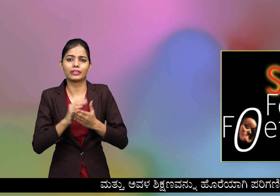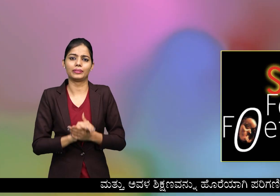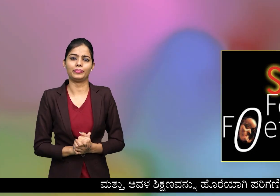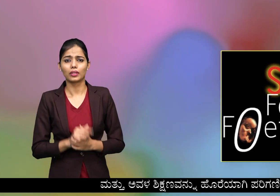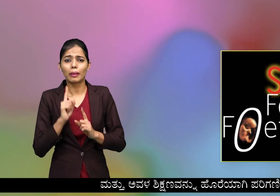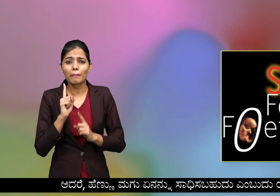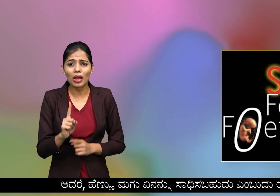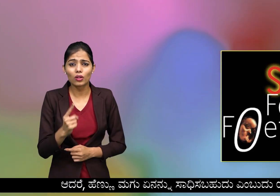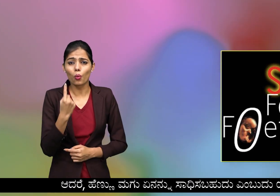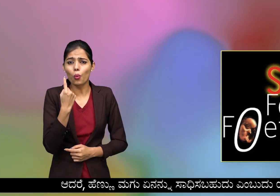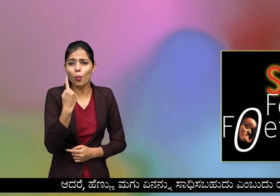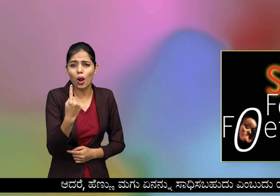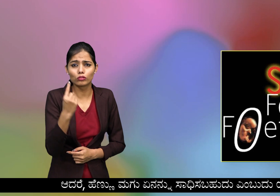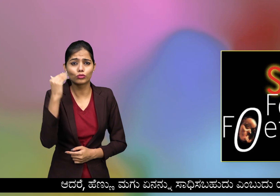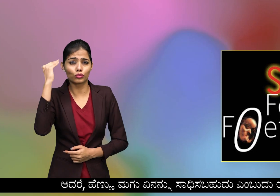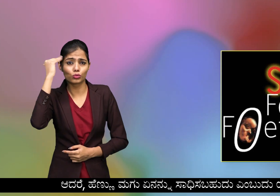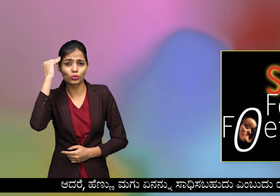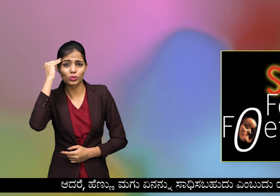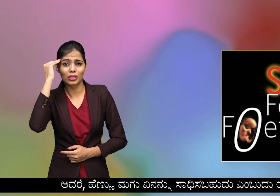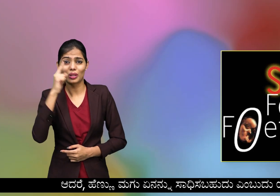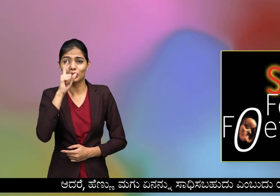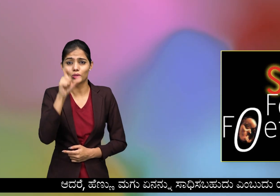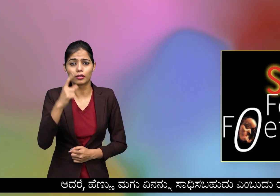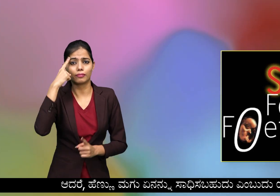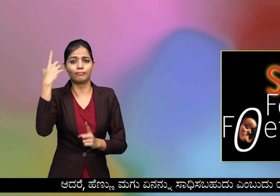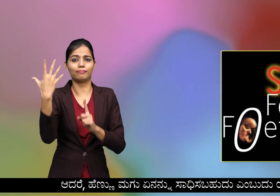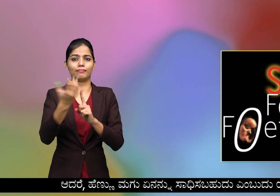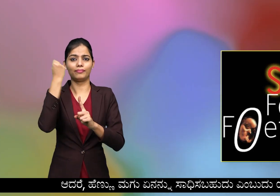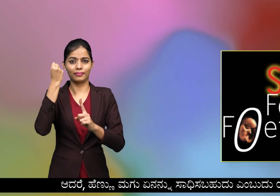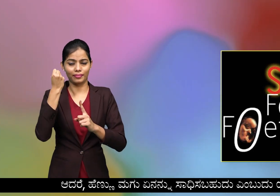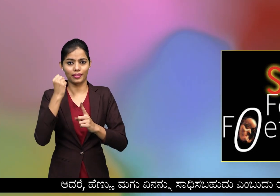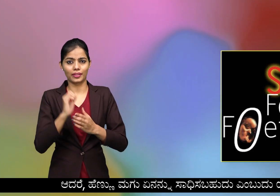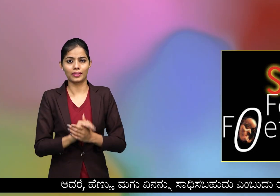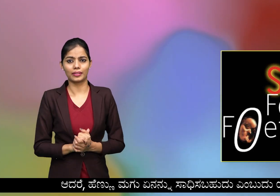ಆದರೆ ಹೆಣ್ಣು ಮಗು ಏನನ್ನು ಸಾಧಿಸಬಹುದು ಎಂಬುದು ಯಾರಿಗೂ ತಿಳಿದಿಲ್ಲ.